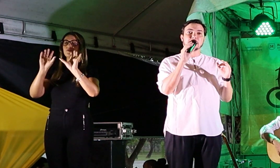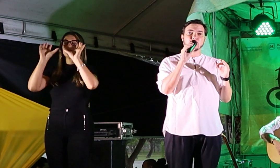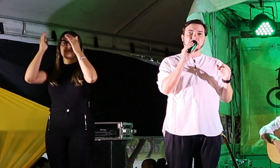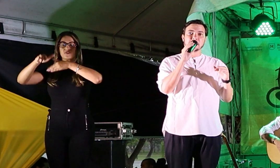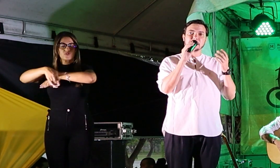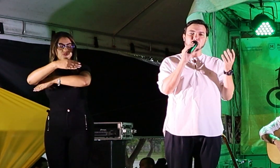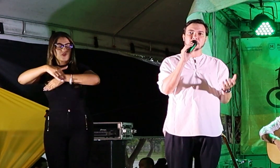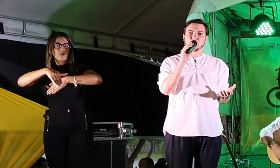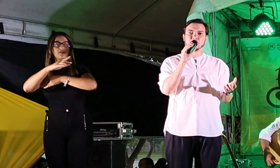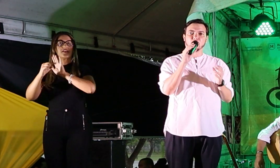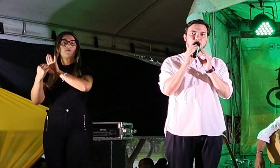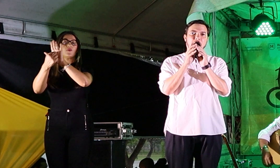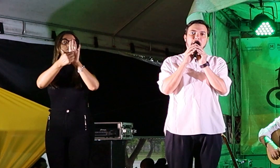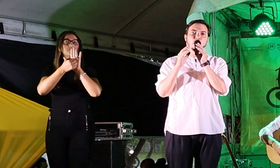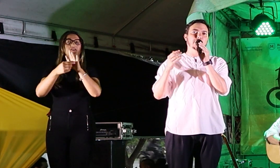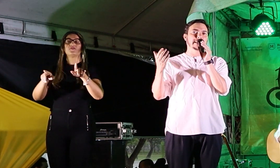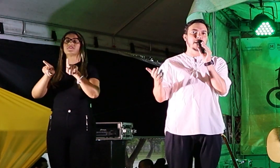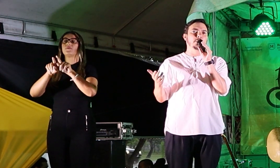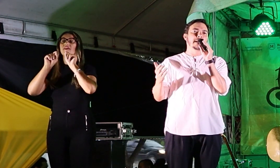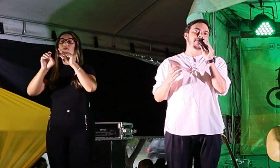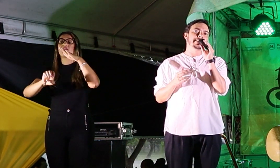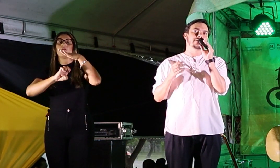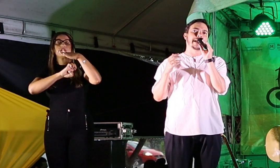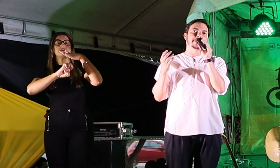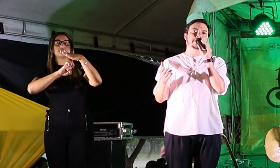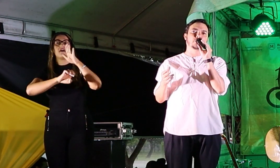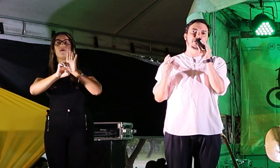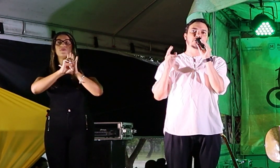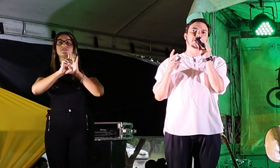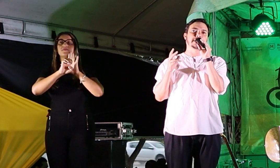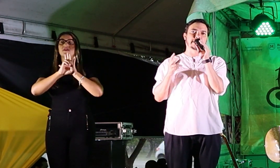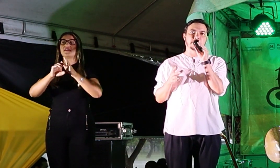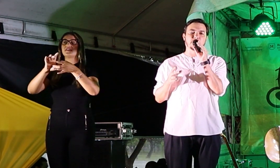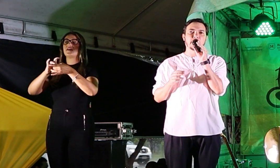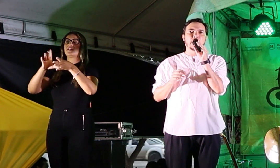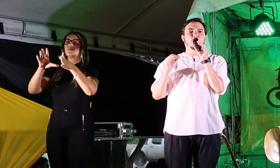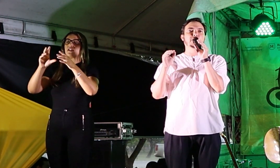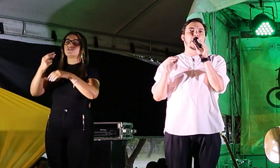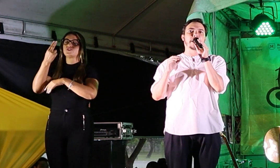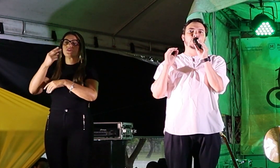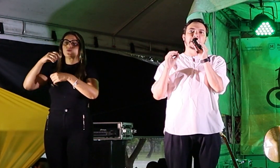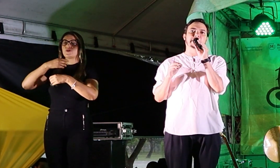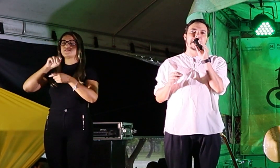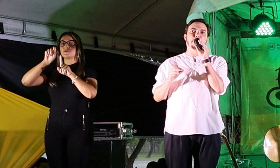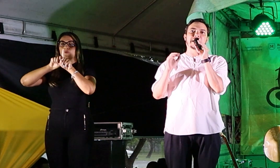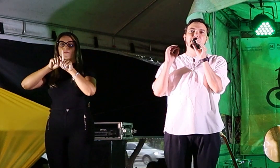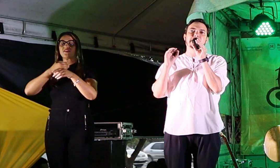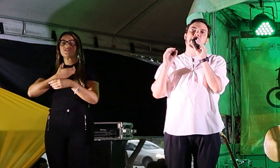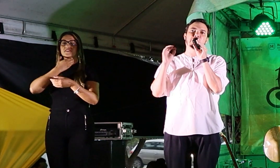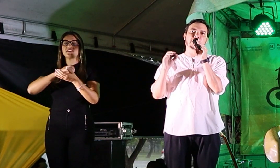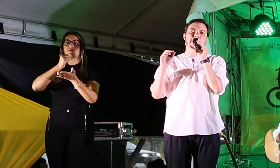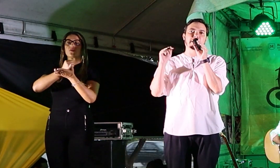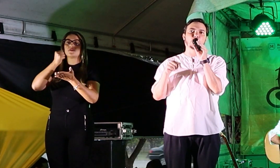está lançando aqui, nesse ato simbólico, é um edital que vai abrir as inscrições dia 2 de dezembro, um edital para contratar